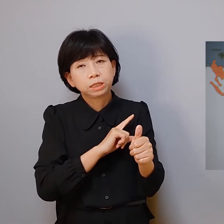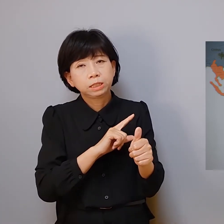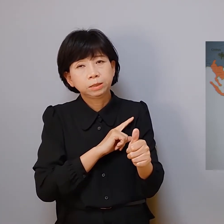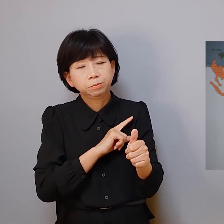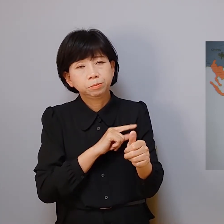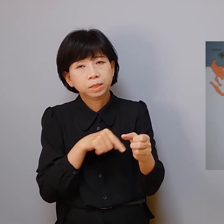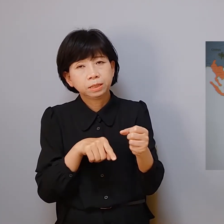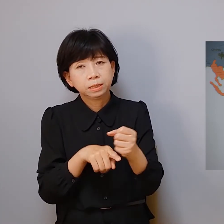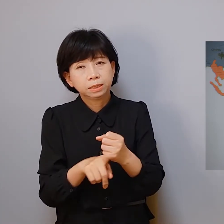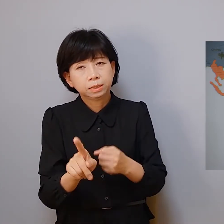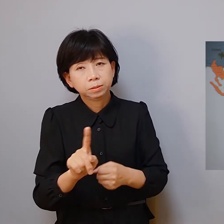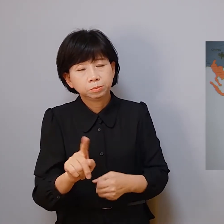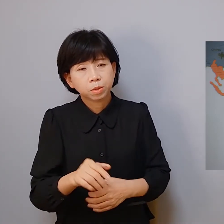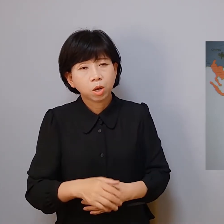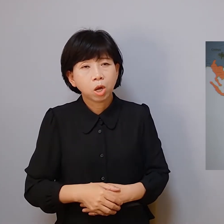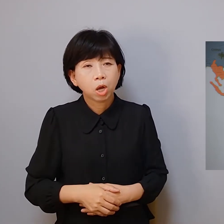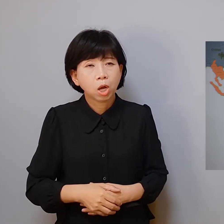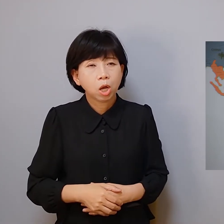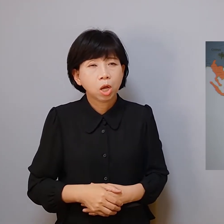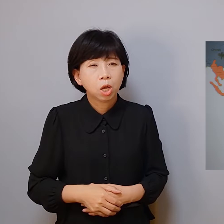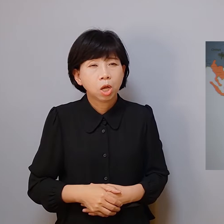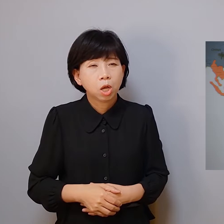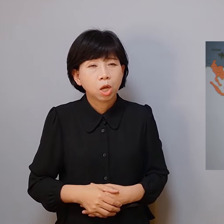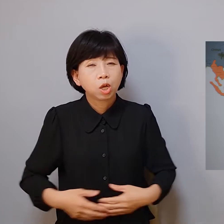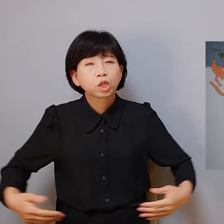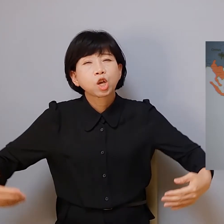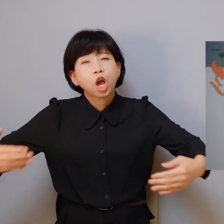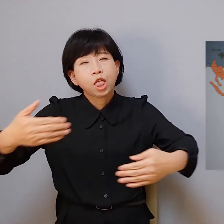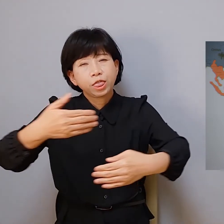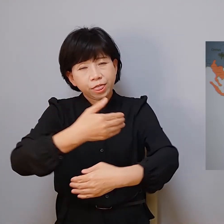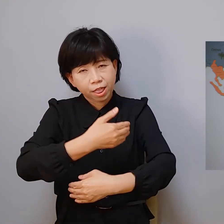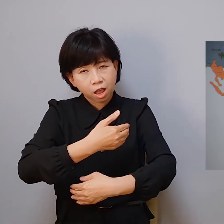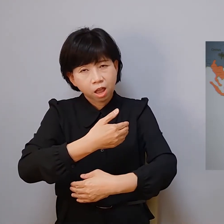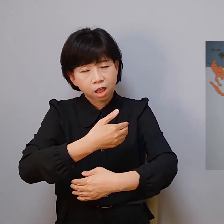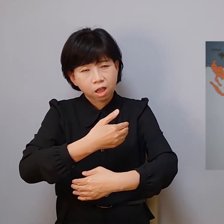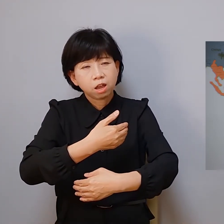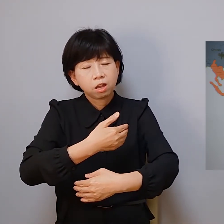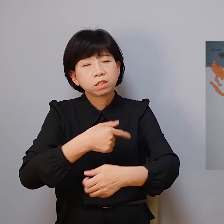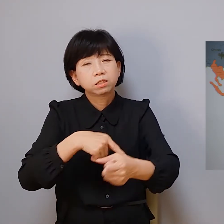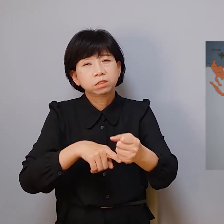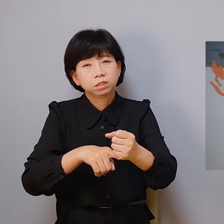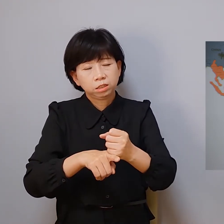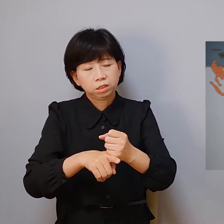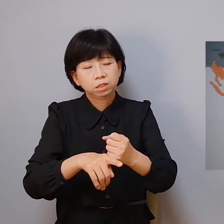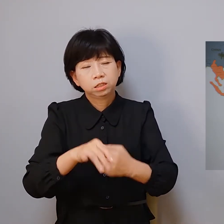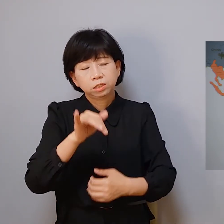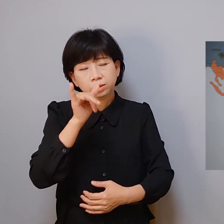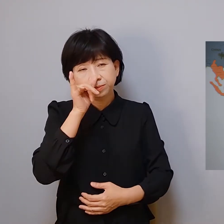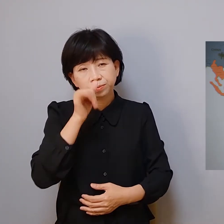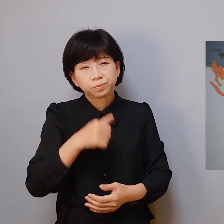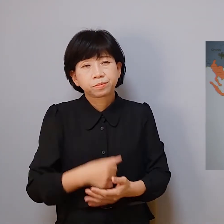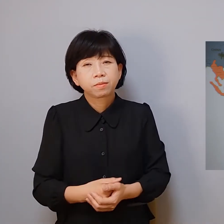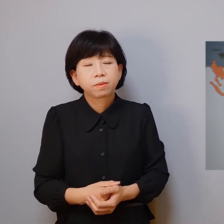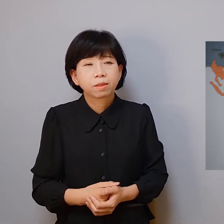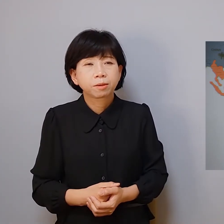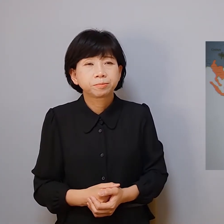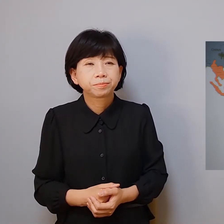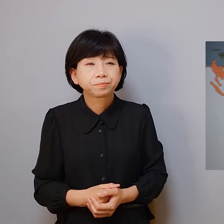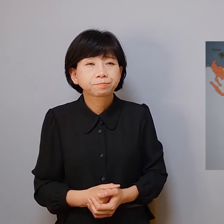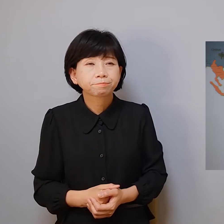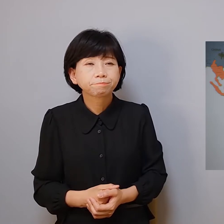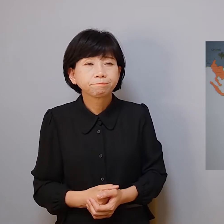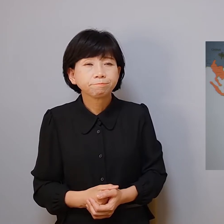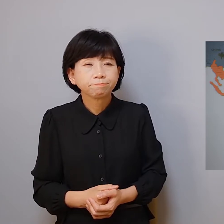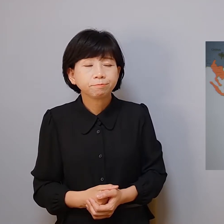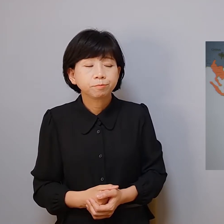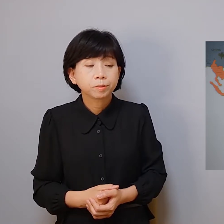잠깐 본다면요, 하박국 이름의 뜻은 껴안다, 포옹하다, 씨름하다 라는 뜻이